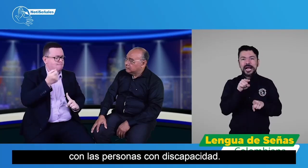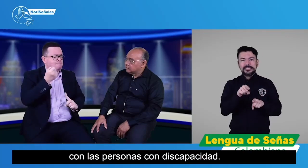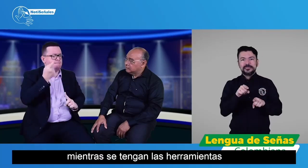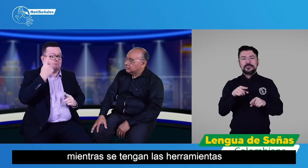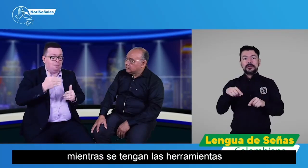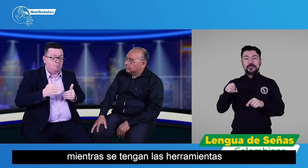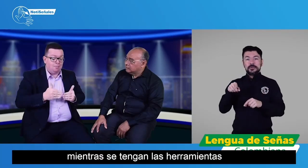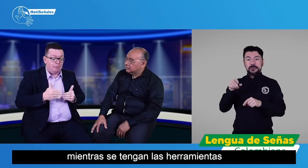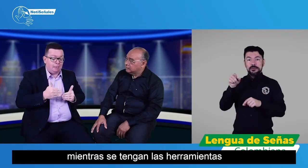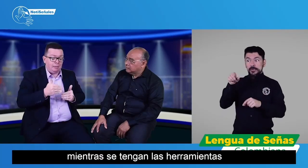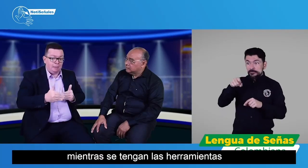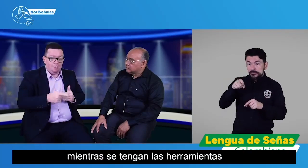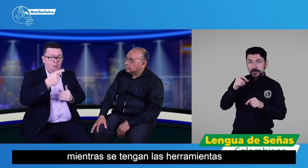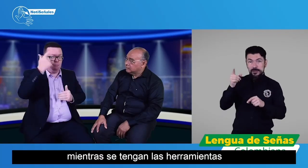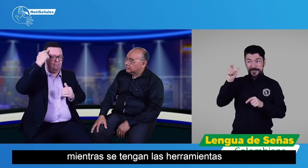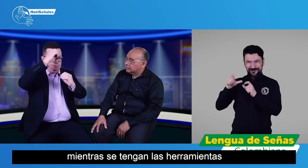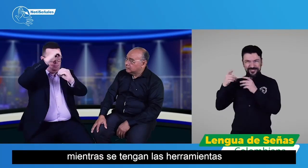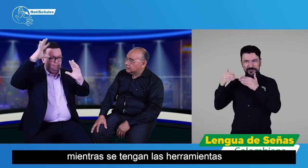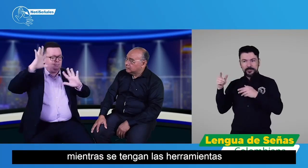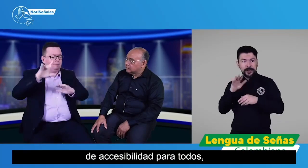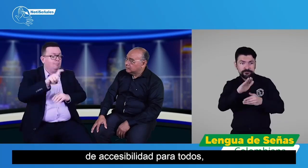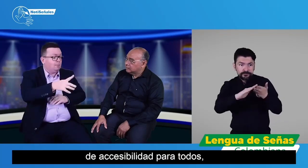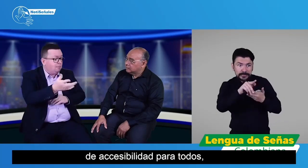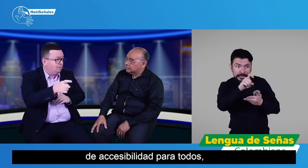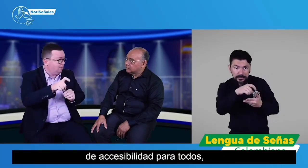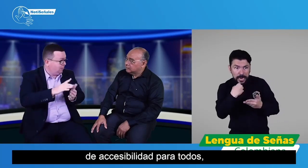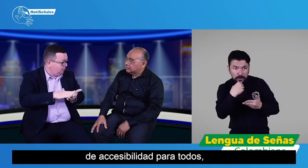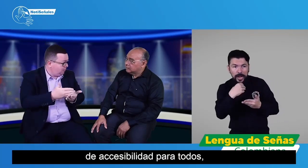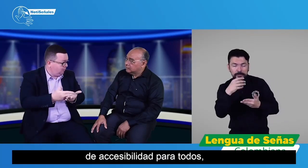Mientras se tengan las herramientas de accesibilidad para todos.